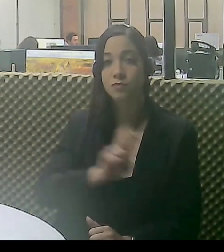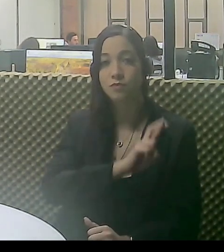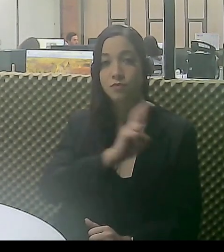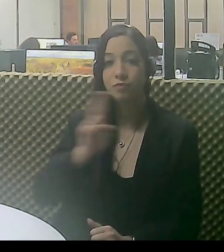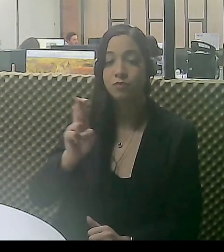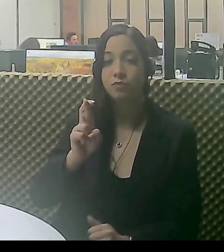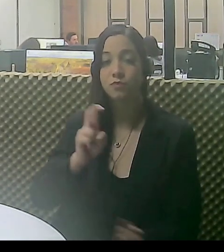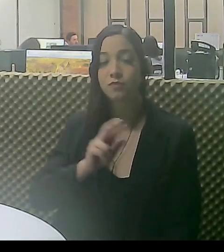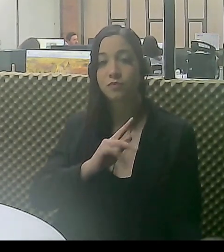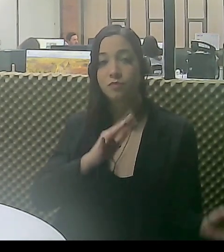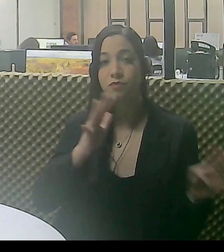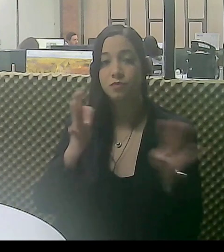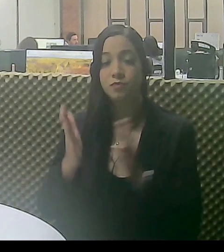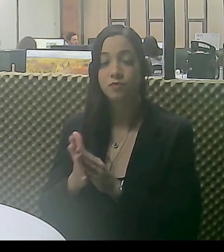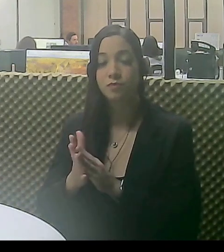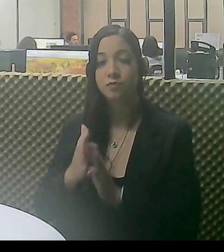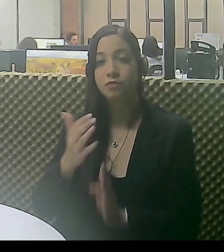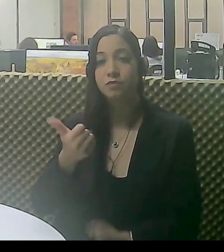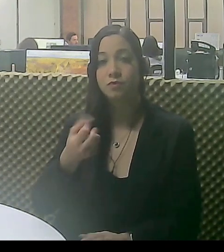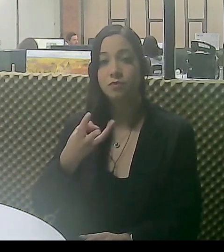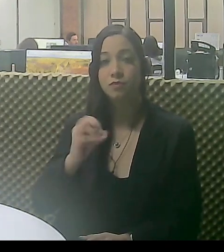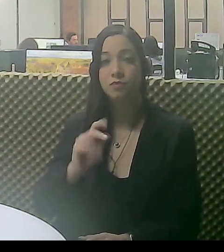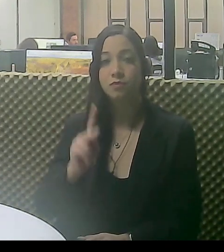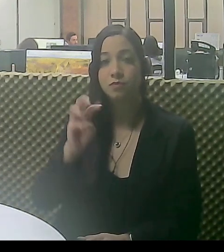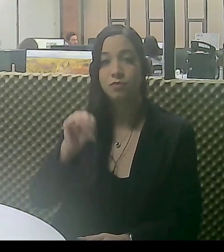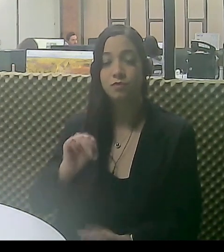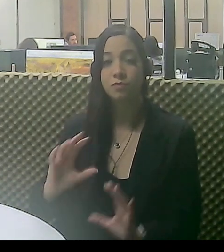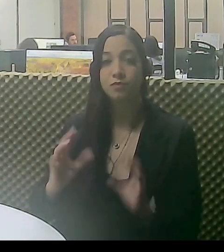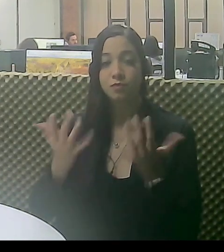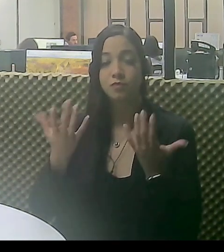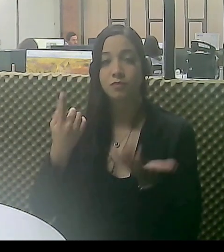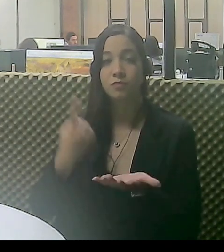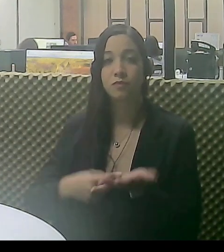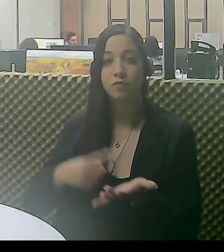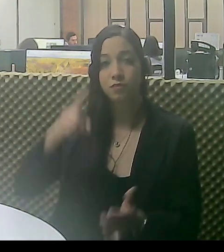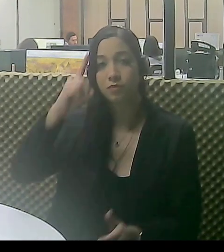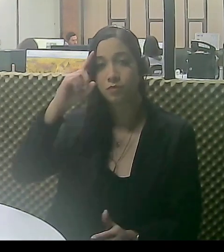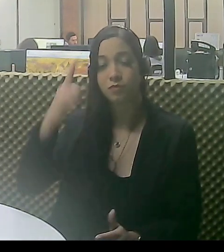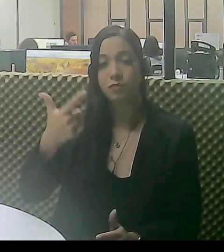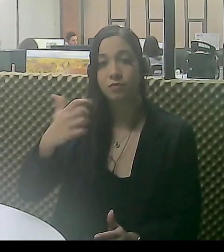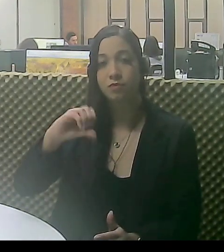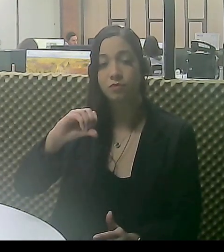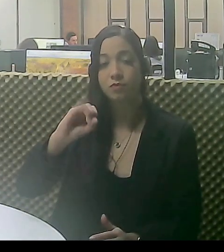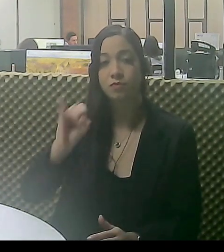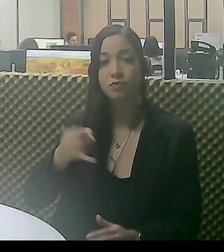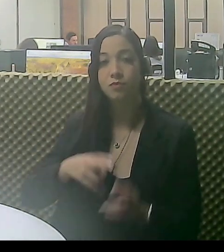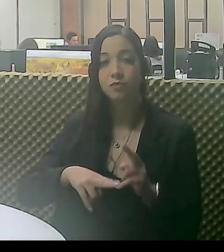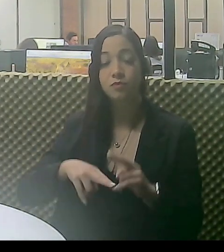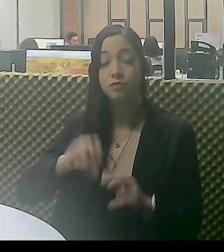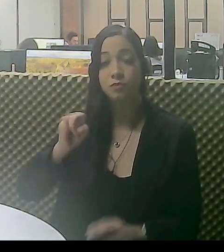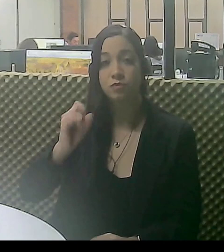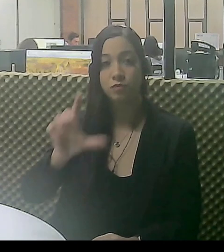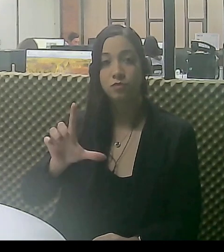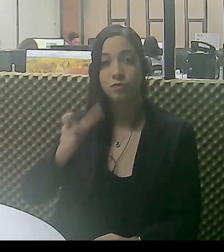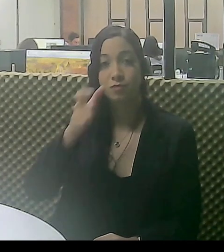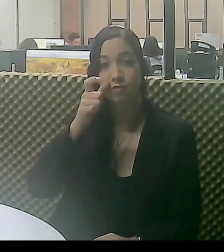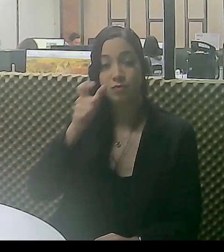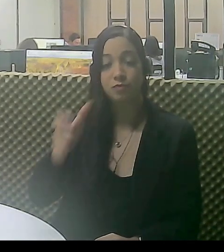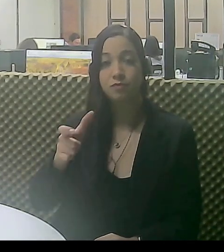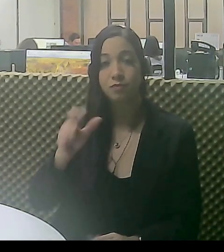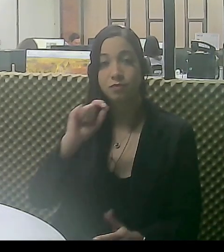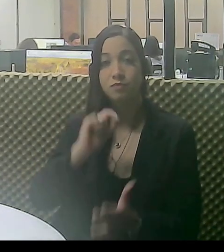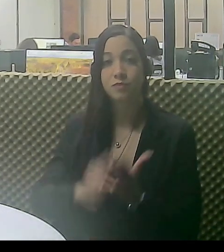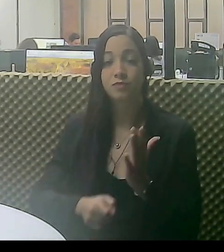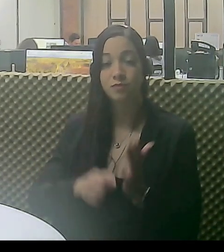Com um percurso de 130 quilômetros, o tradicional evento está marcado para o dia 29 de julho. Os interessados podem